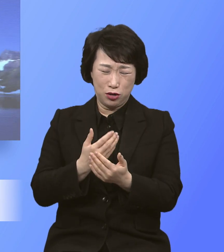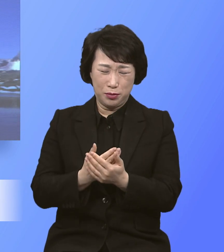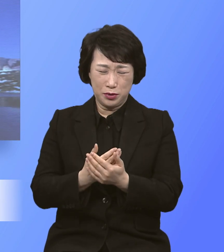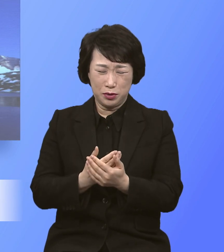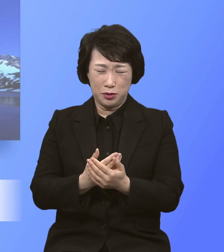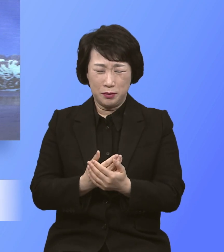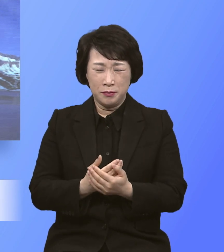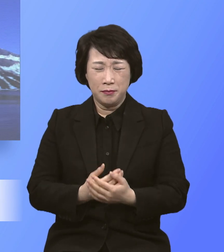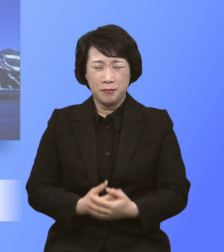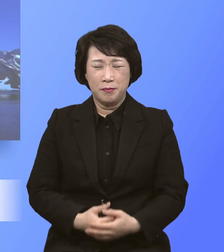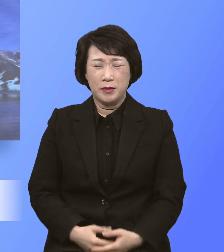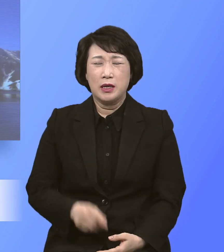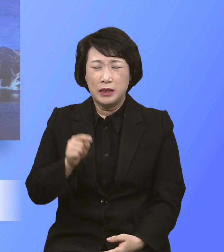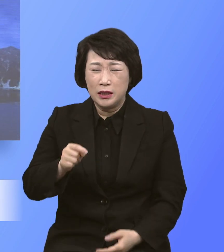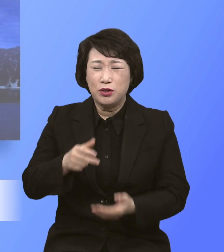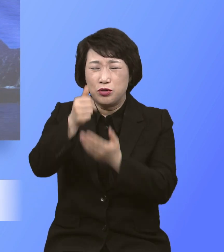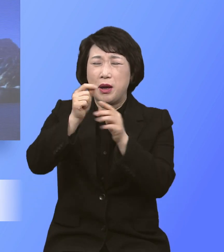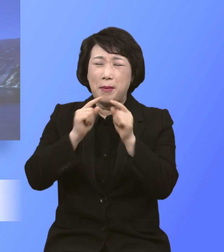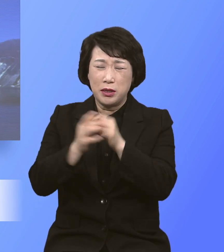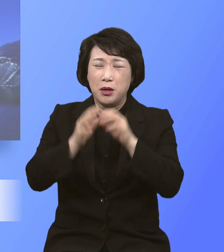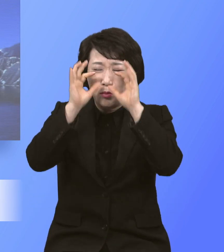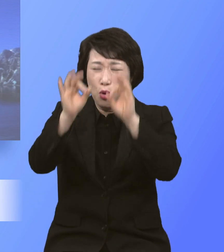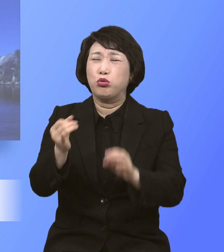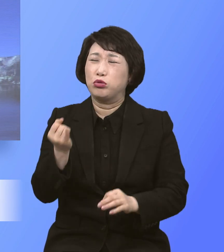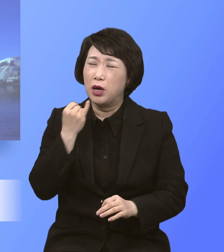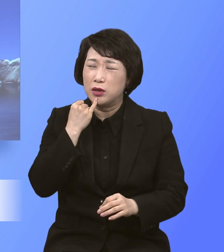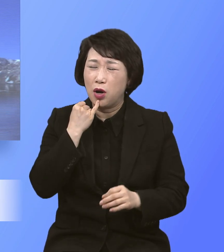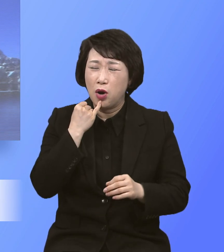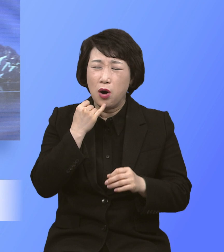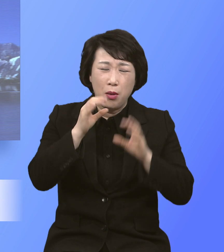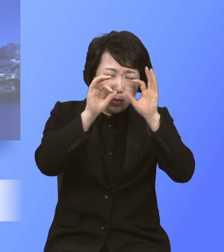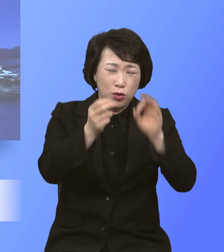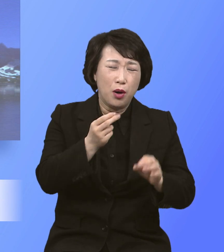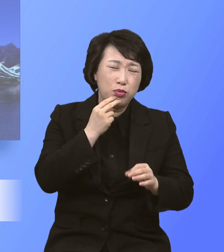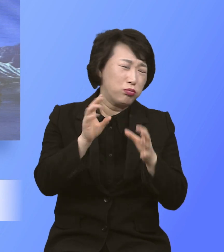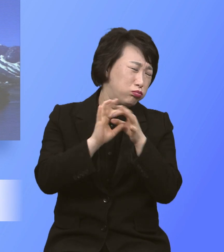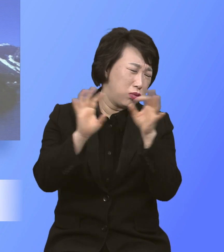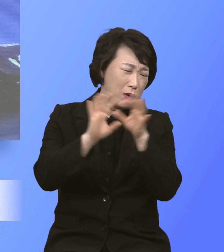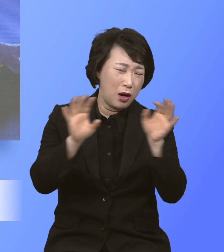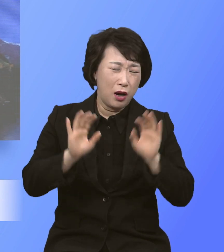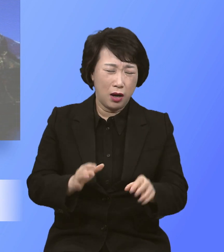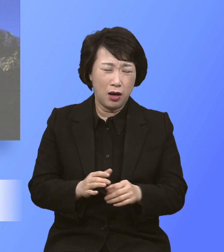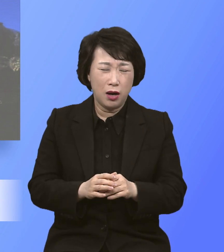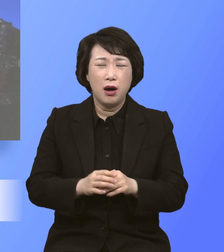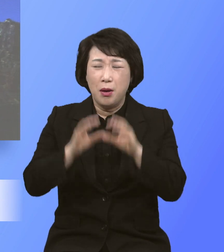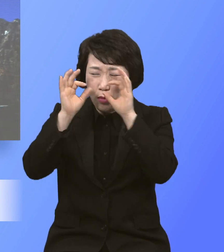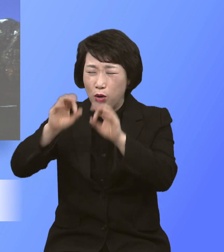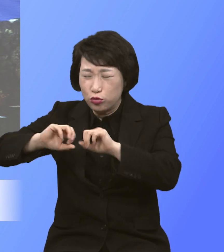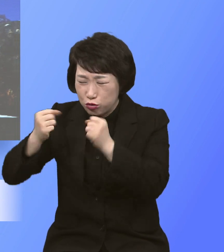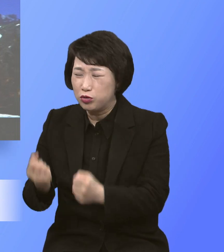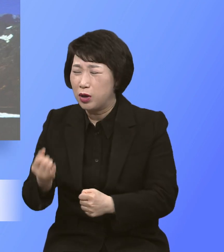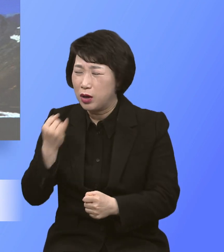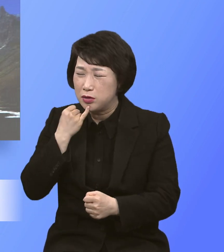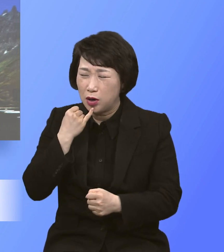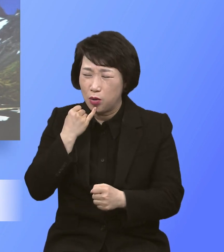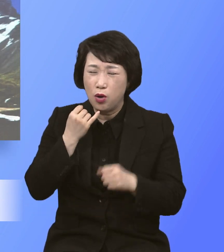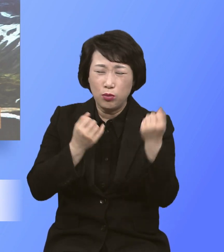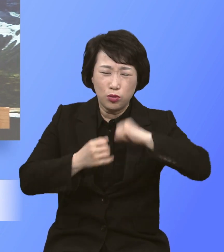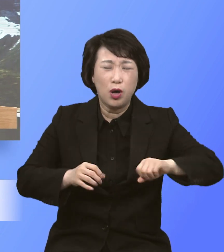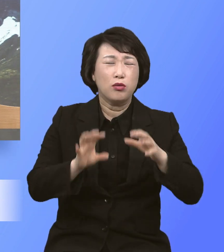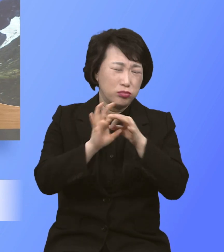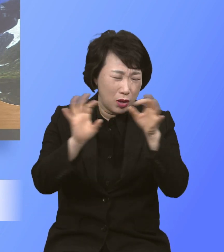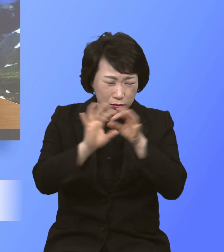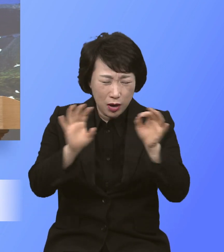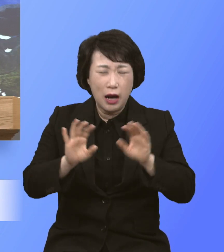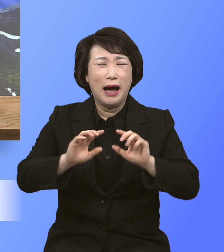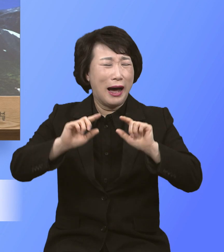도와주시옵시고, 이 말씀은 들어도 그만, 안 들어도 그만, 듣고 순종해도 그만, 아니해도